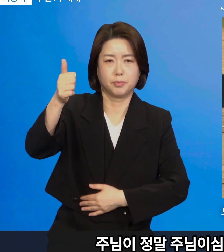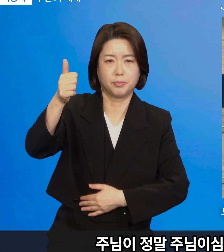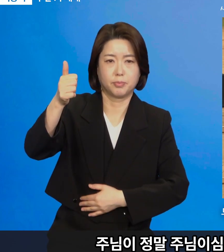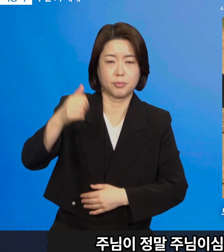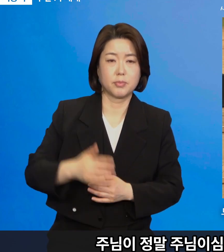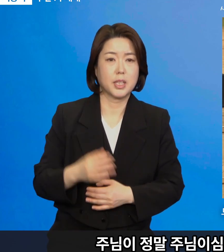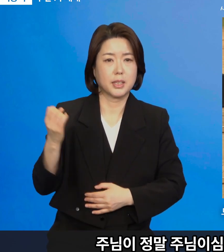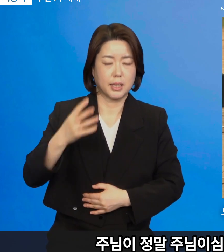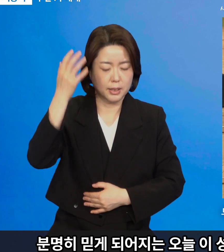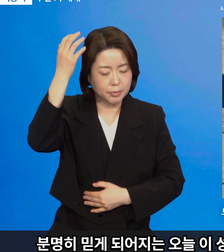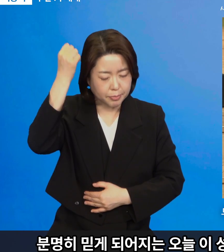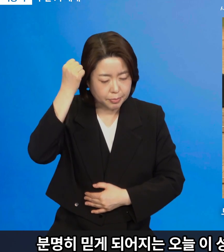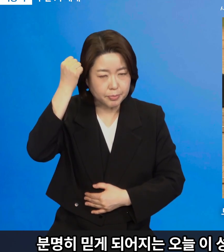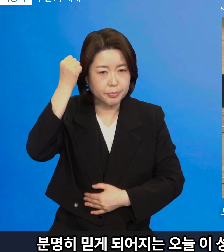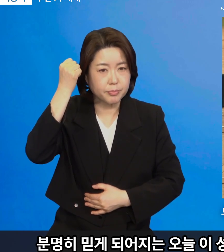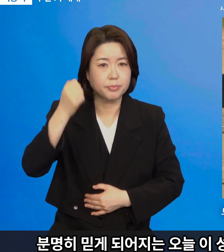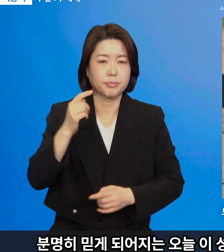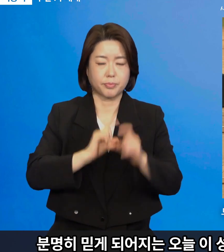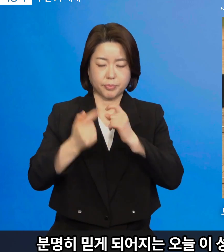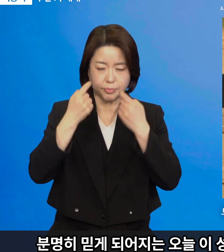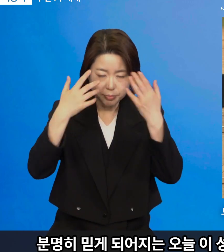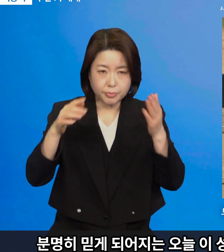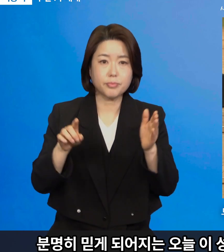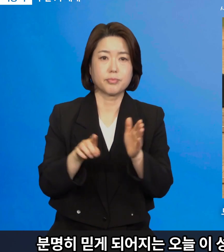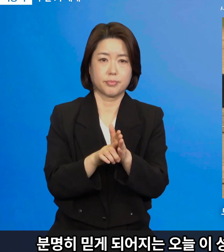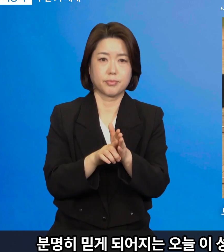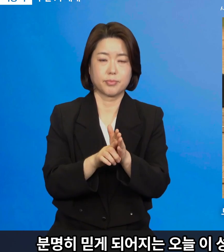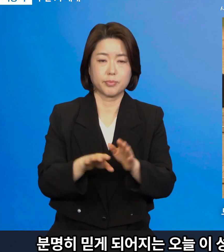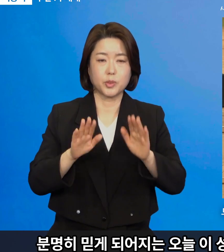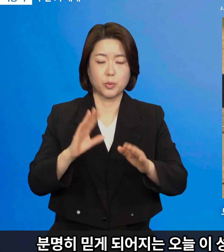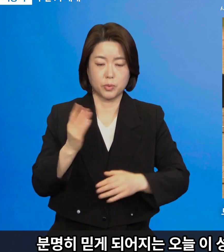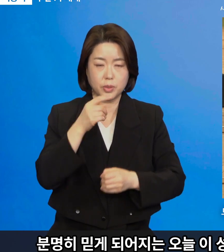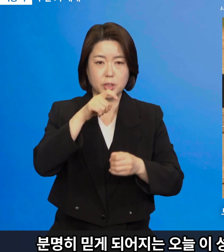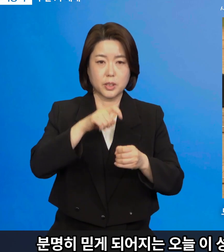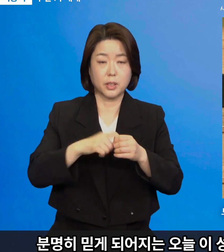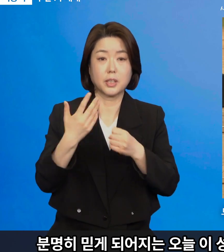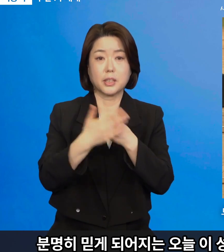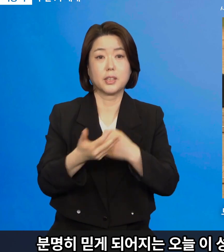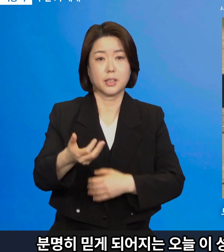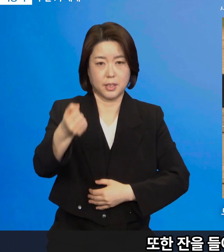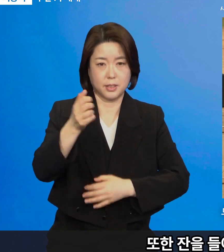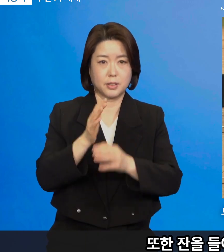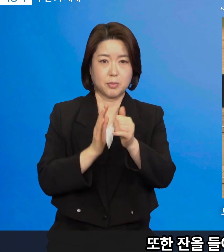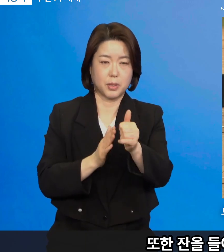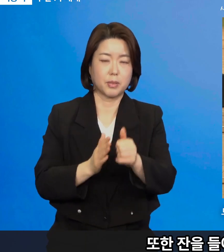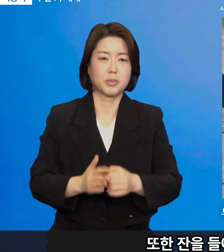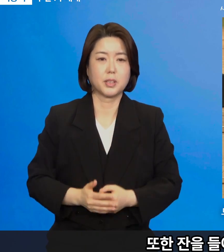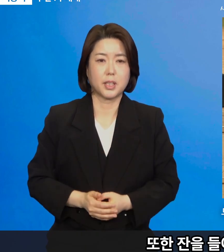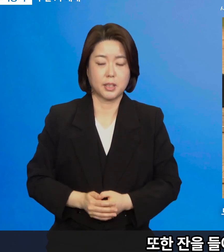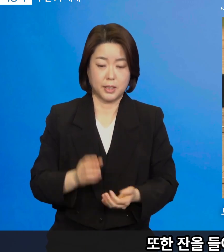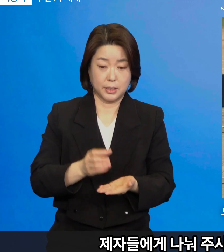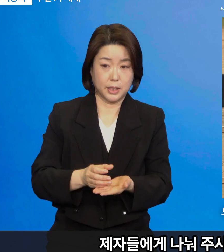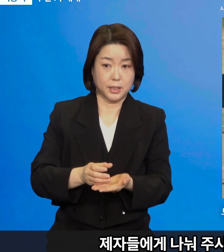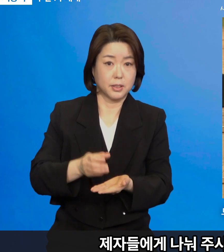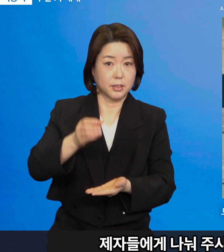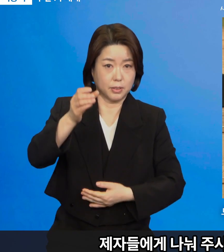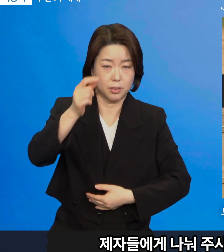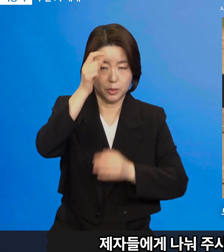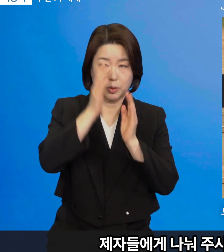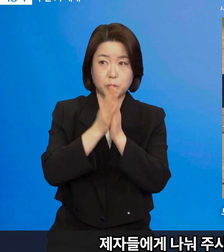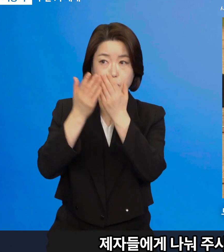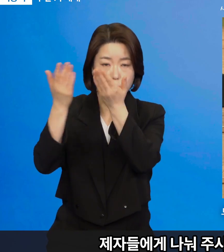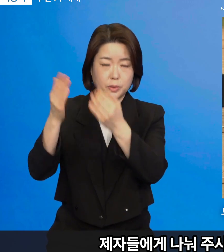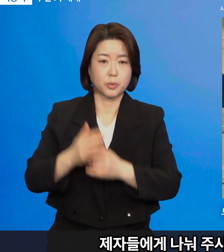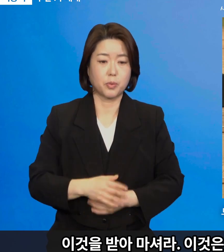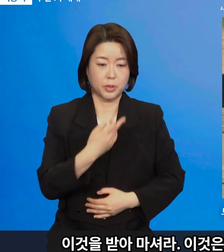한번 기억하는, 더 분명히 믿게 되어지는 오늘 이 성천의 은혜가 있기를 축복합니다. 또한 잔을 들어 축사하시고 제자들에게